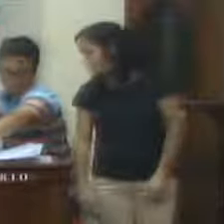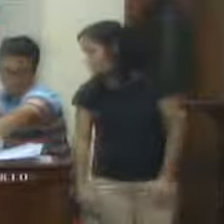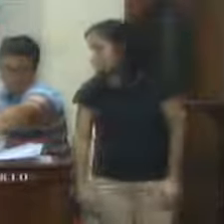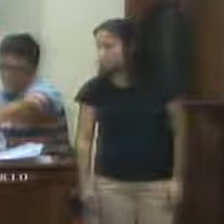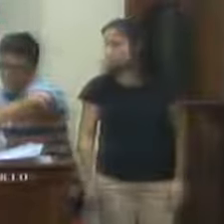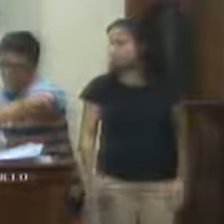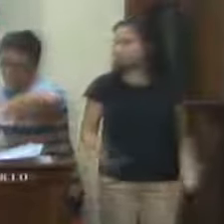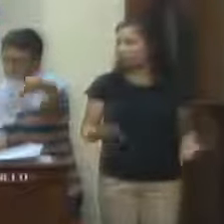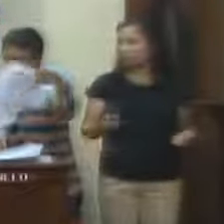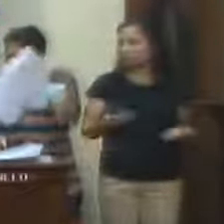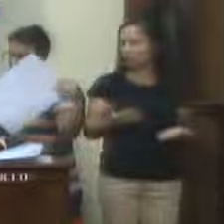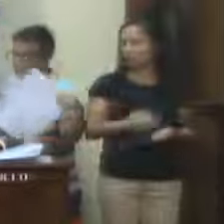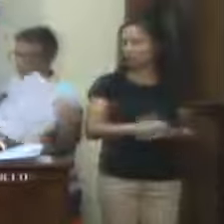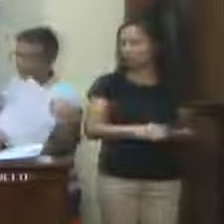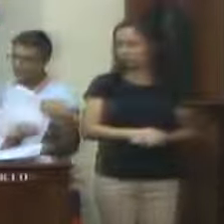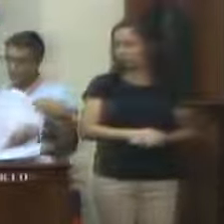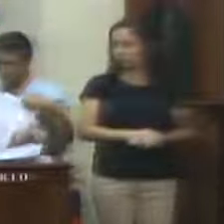Fazendo